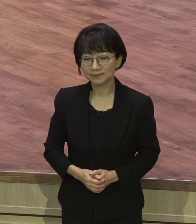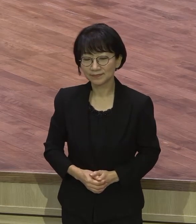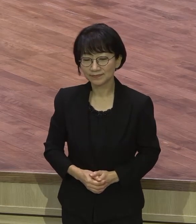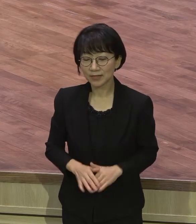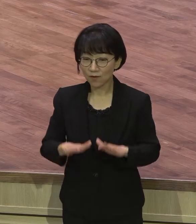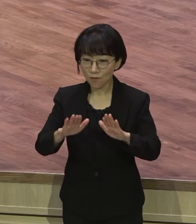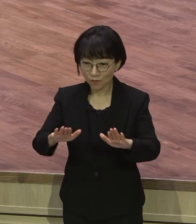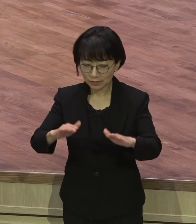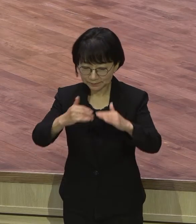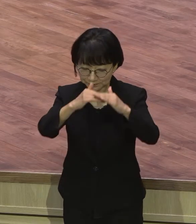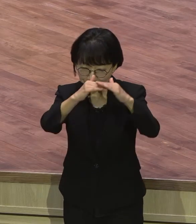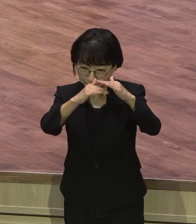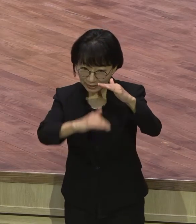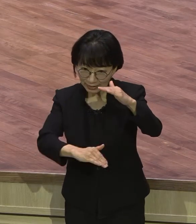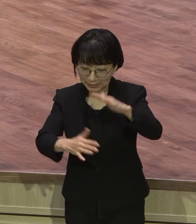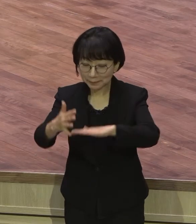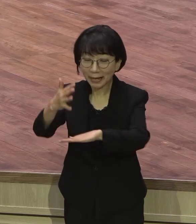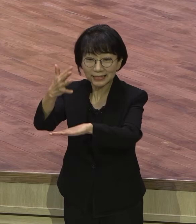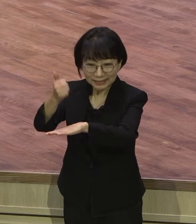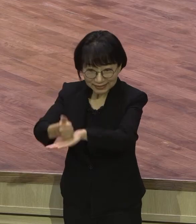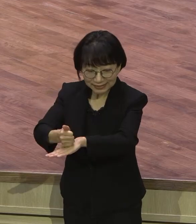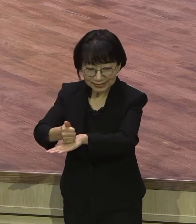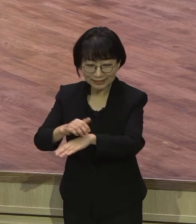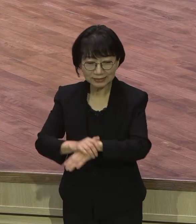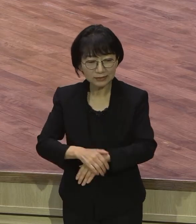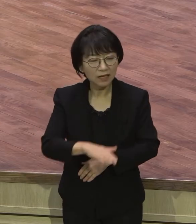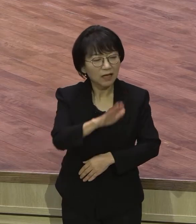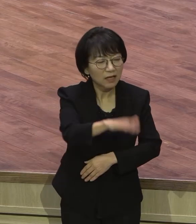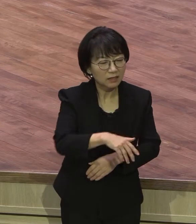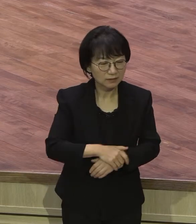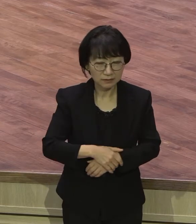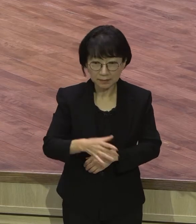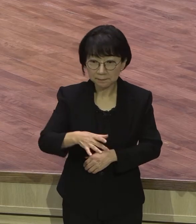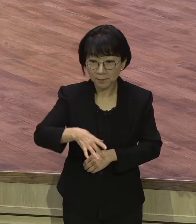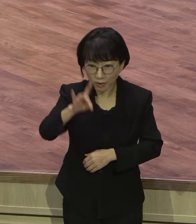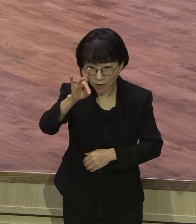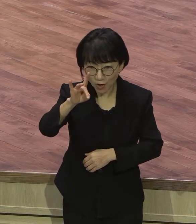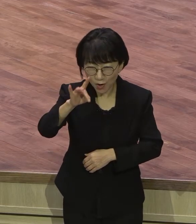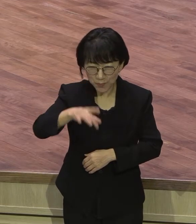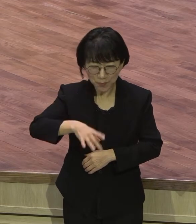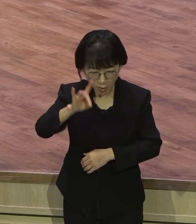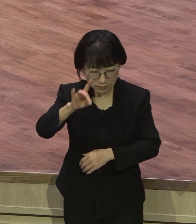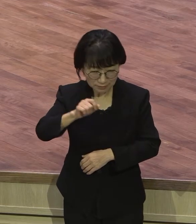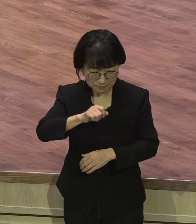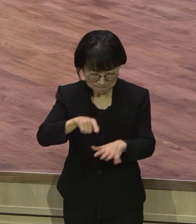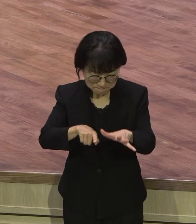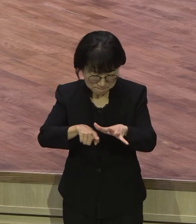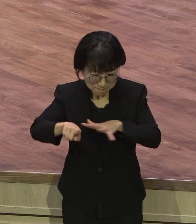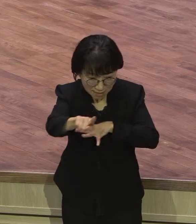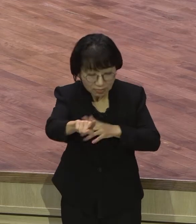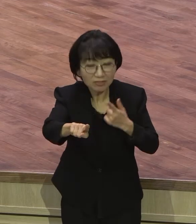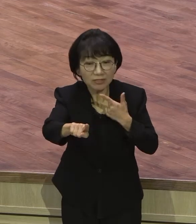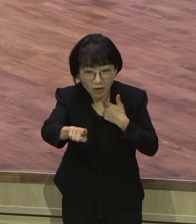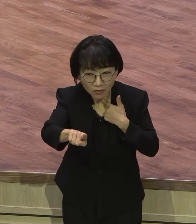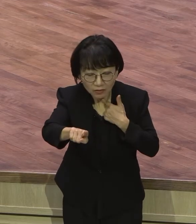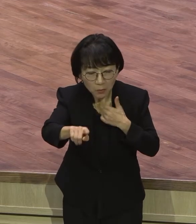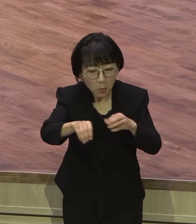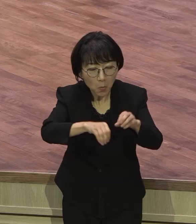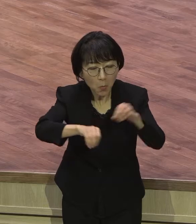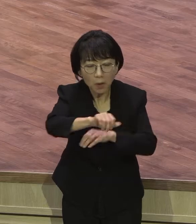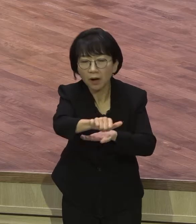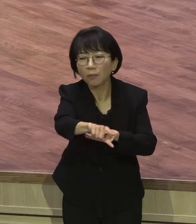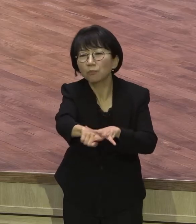예수님께서는 본문 마지막 절인 절에 뭐라 했습니까? 먼저 된 자가 나중되고 나중된 자가 먼저